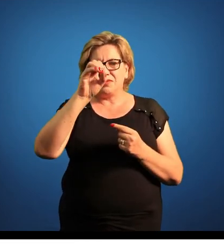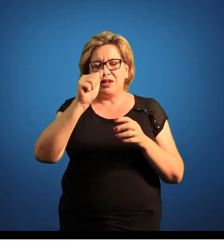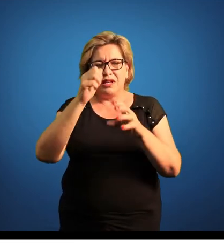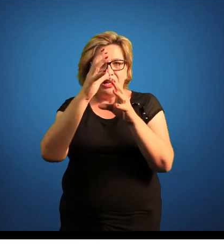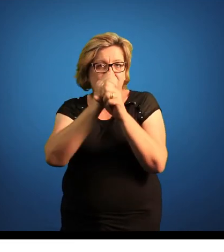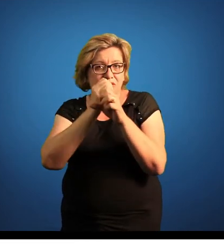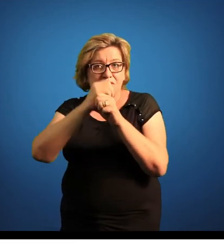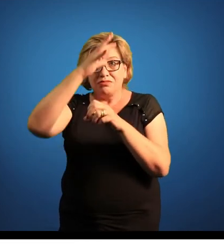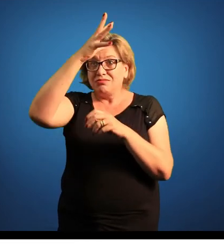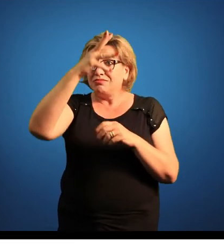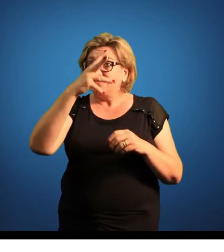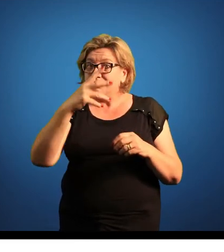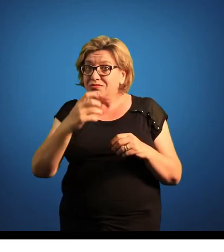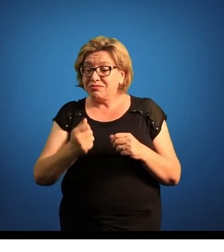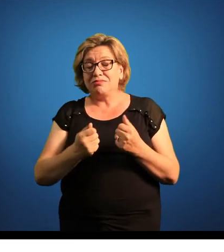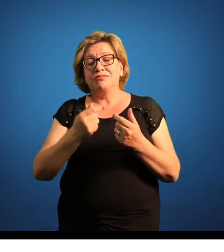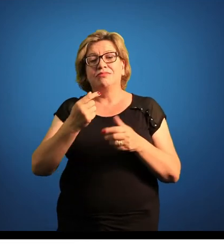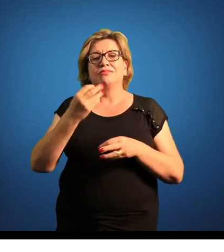soma de todos os termos